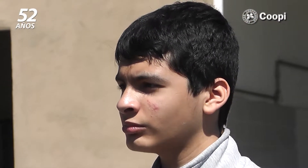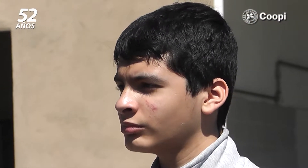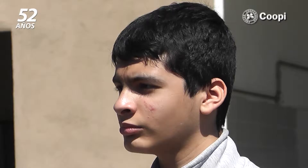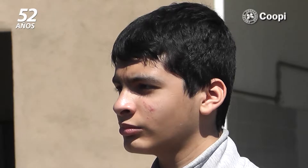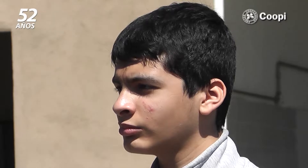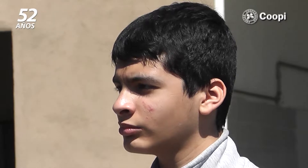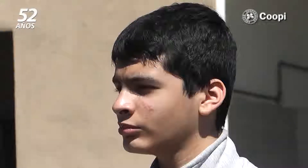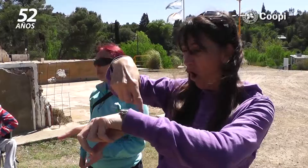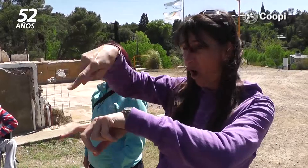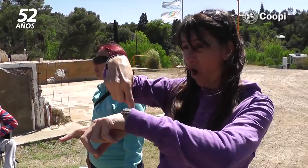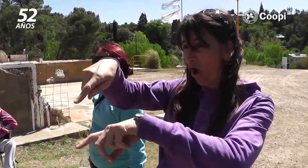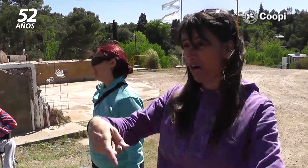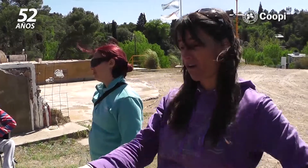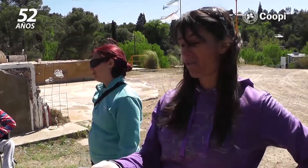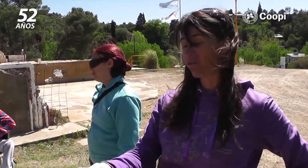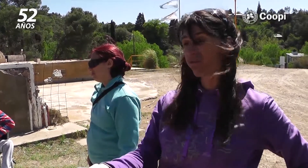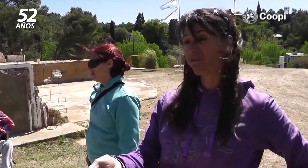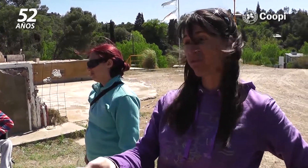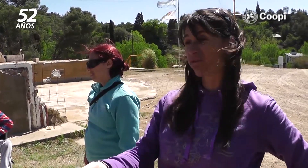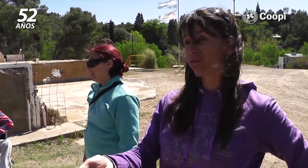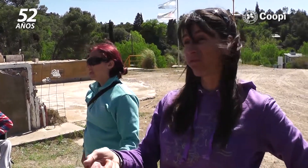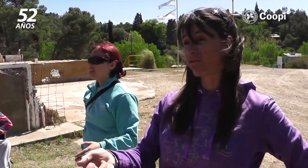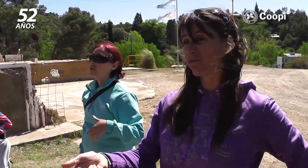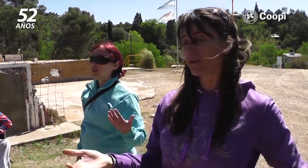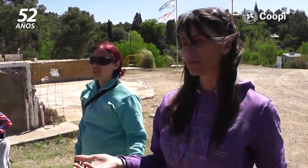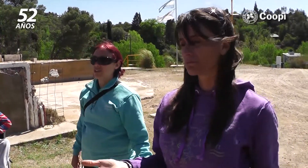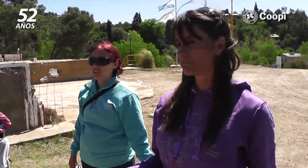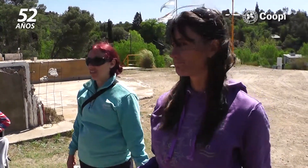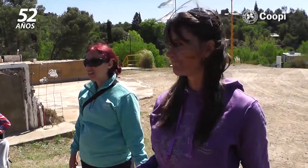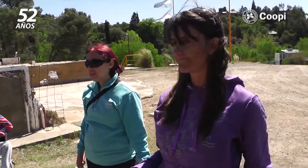un jardín con agua potable. Y hay lugares donde no hay agua.